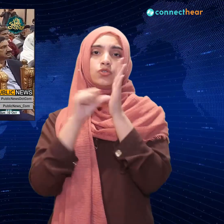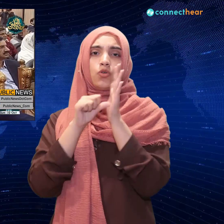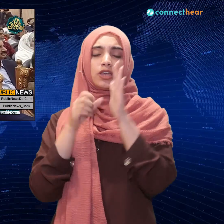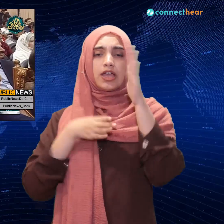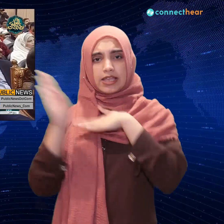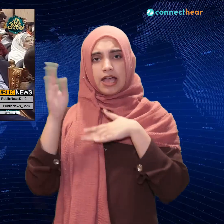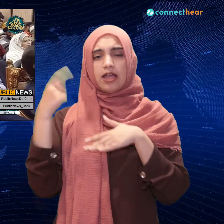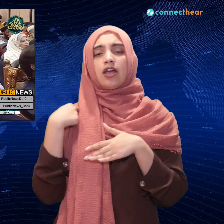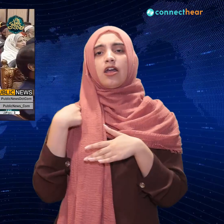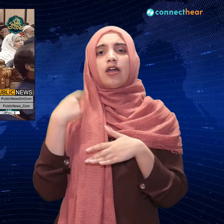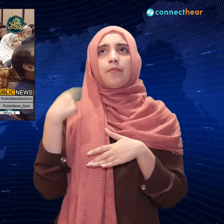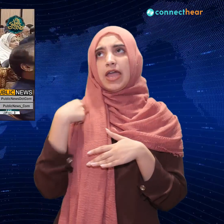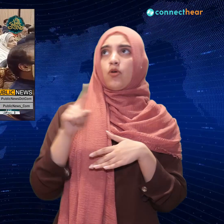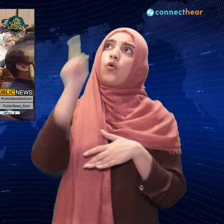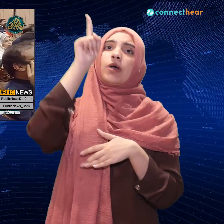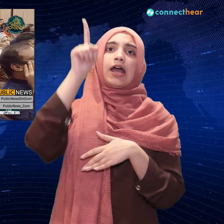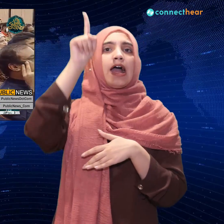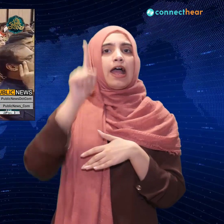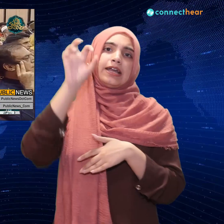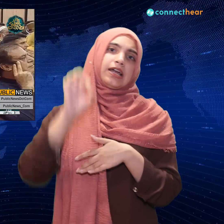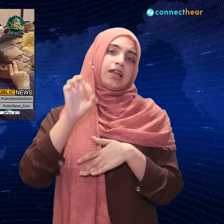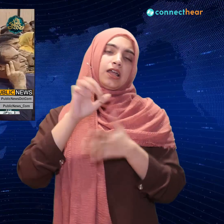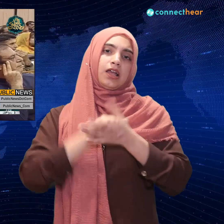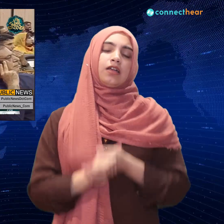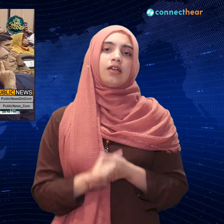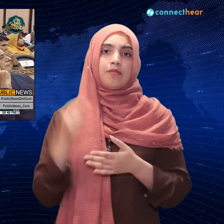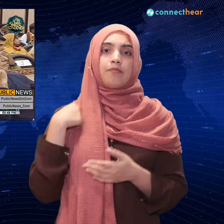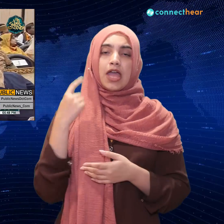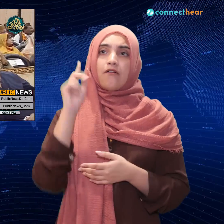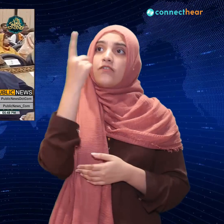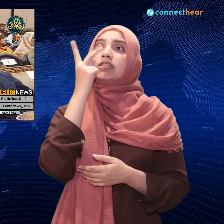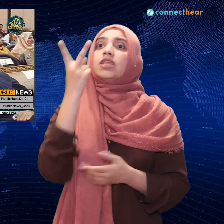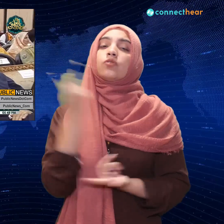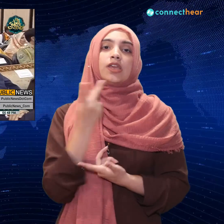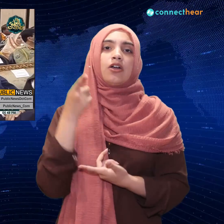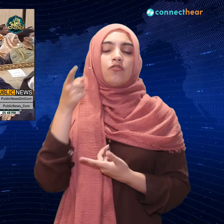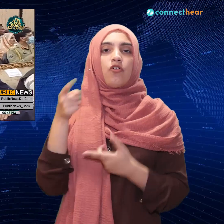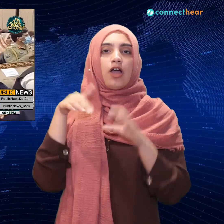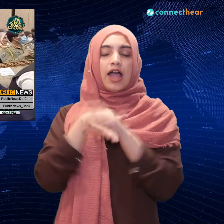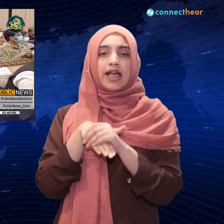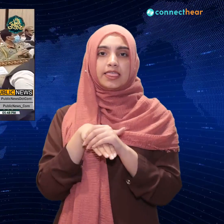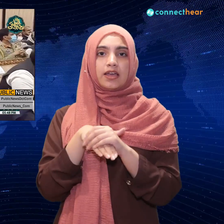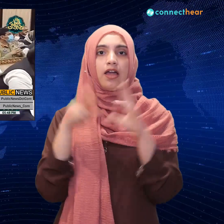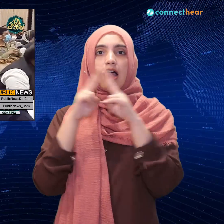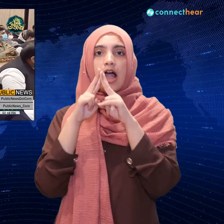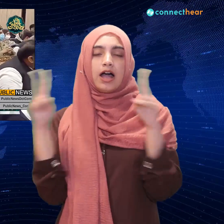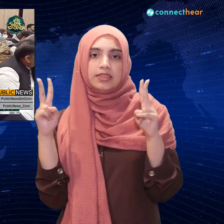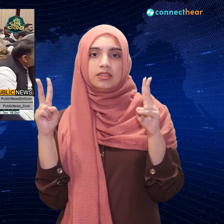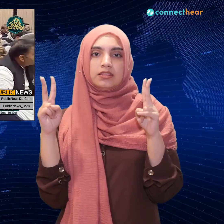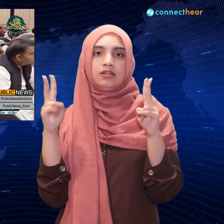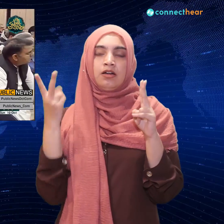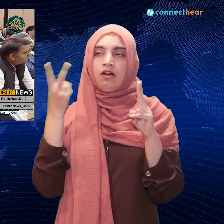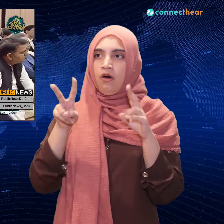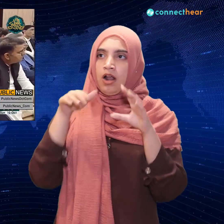کا تھا، تو جو مجھے چیز سامنے کیا نظر آئی، ان کی جو اخلاقیات تھی، جو ان کے مورل